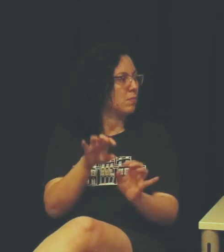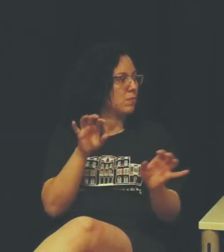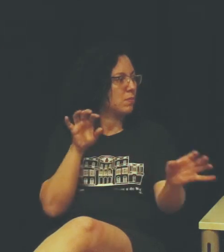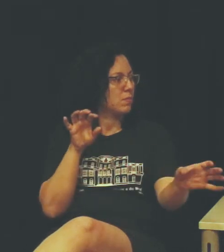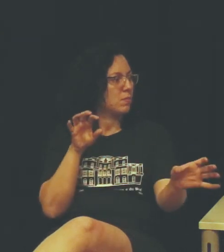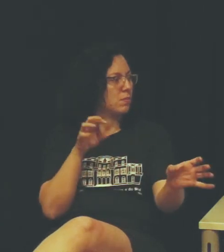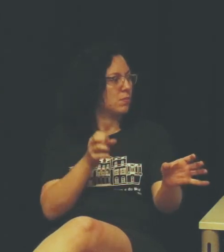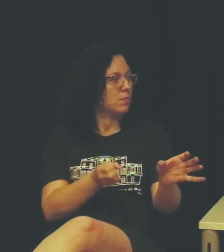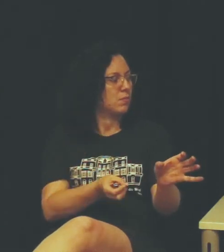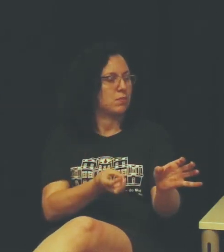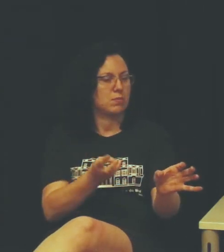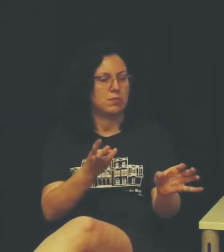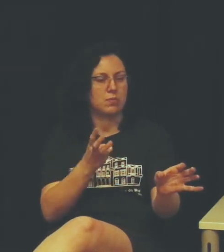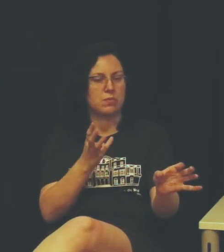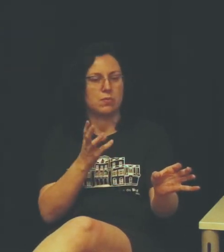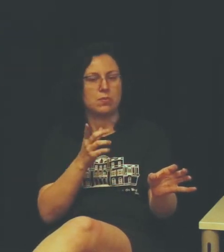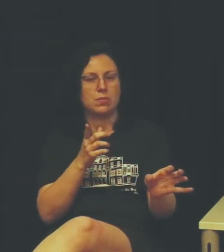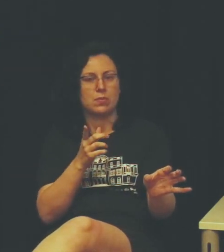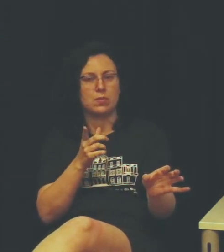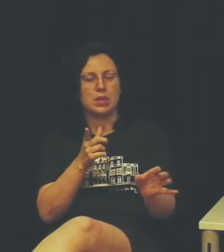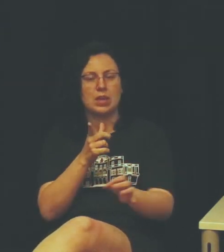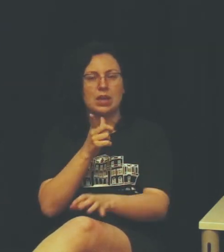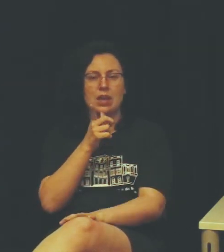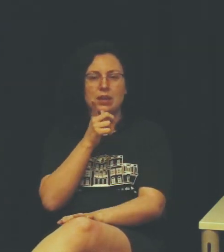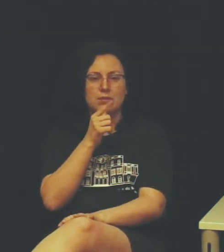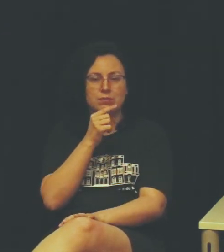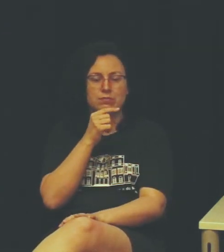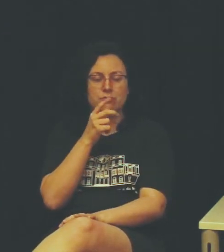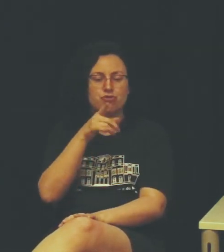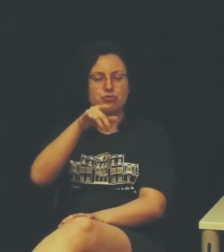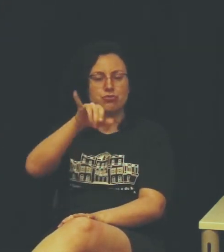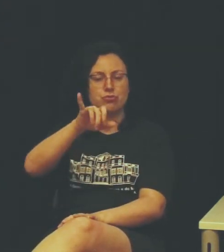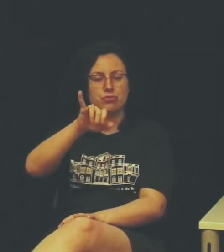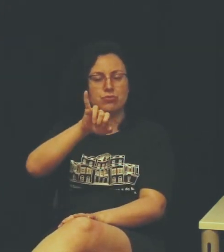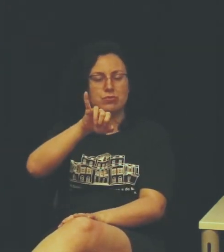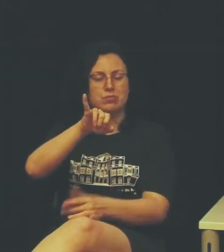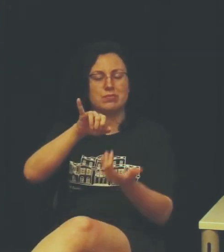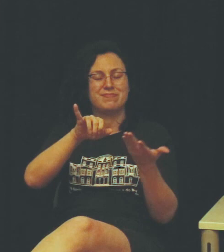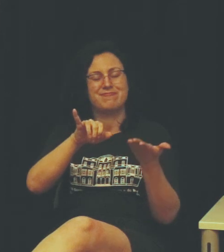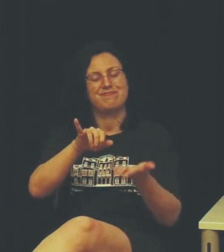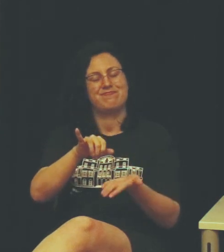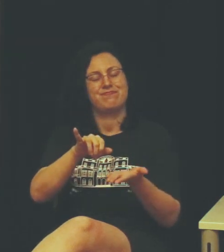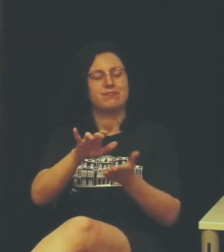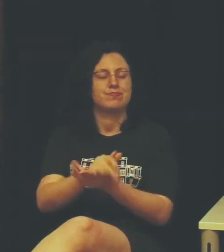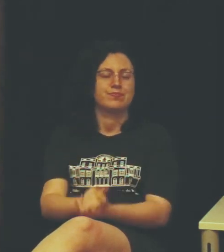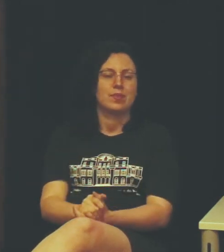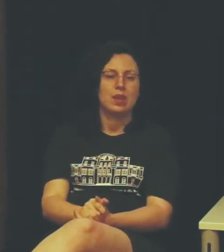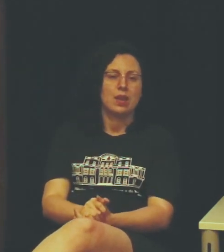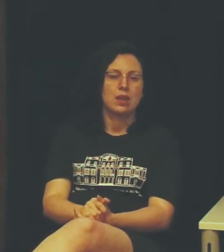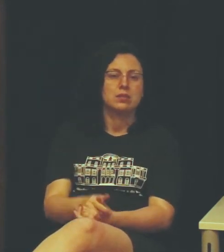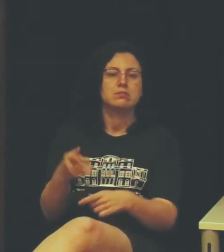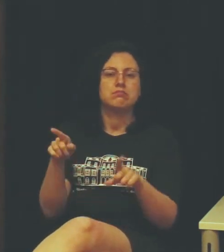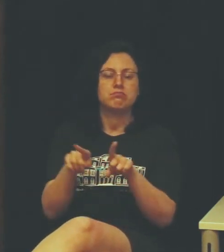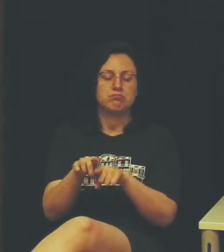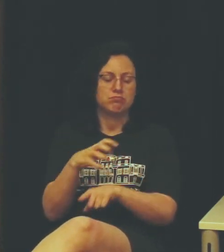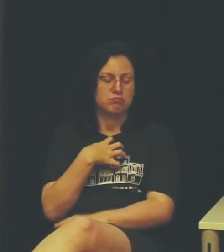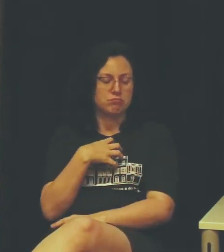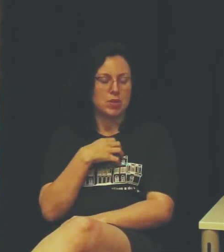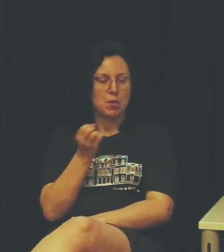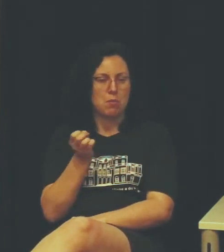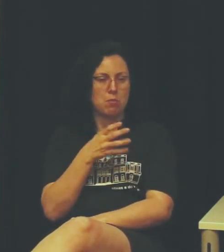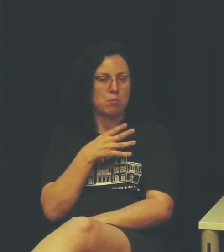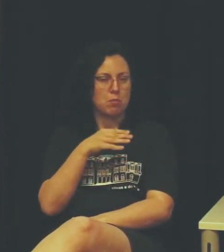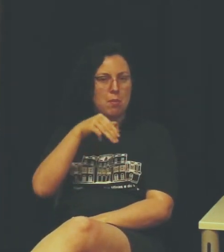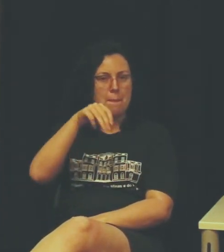de dezenas e dezenas de litros de urina. Com a ciência moderna, uma ciência estipulada por Lavoisier, agora sim uma